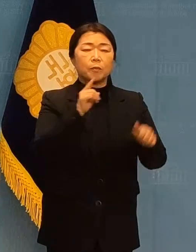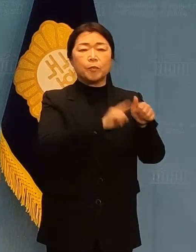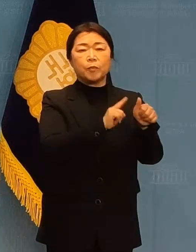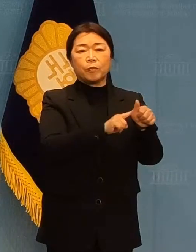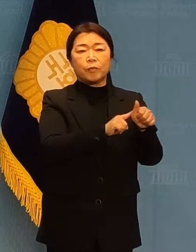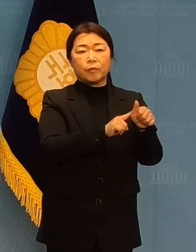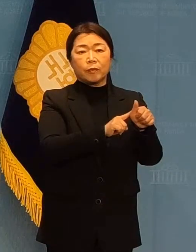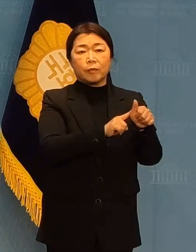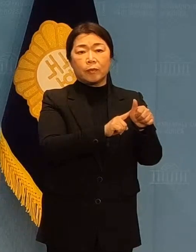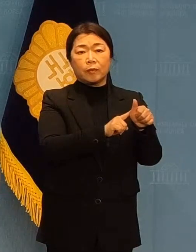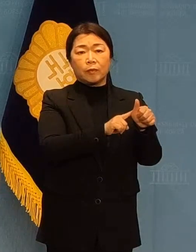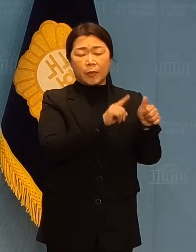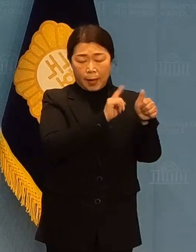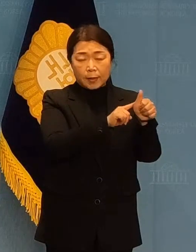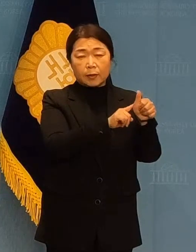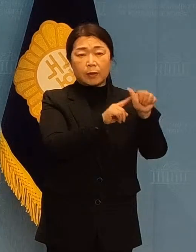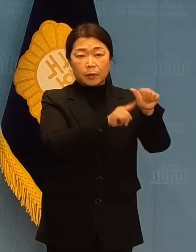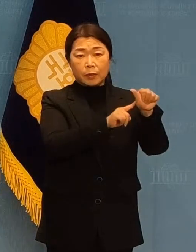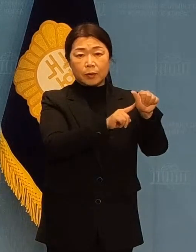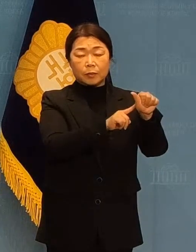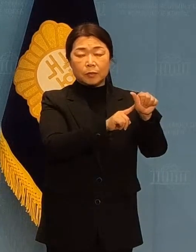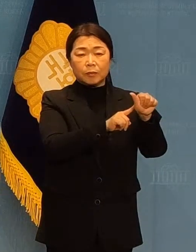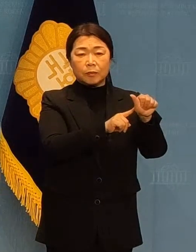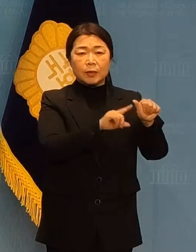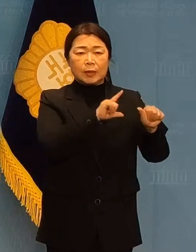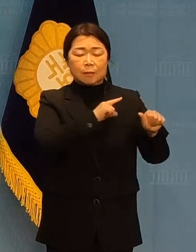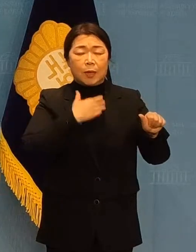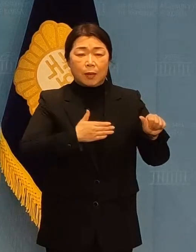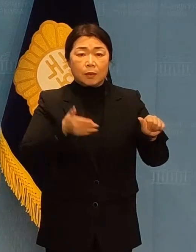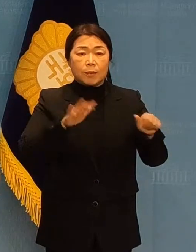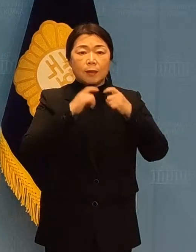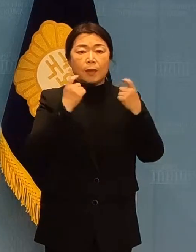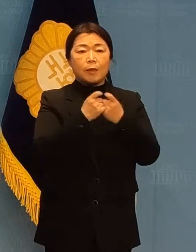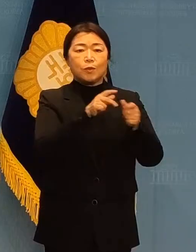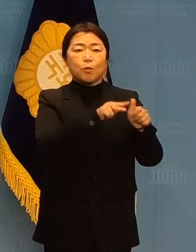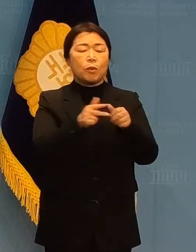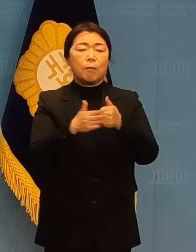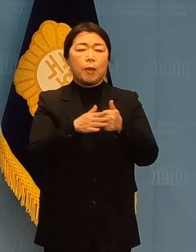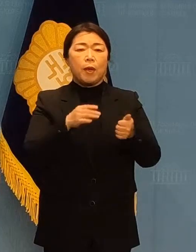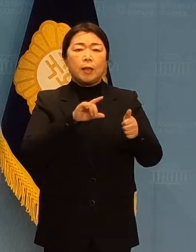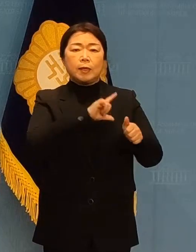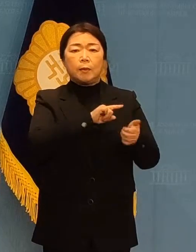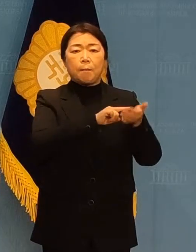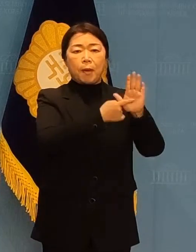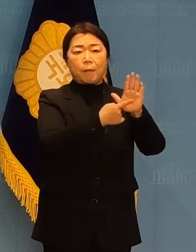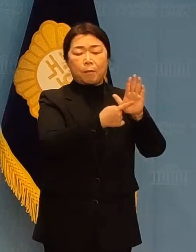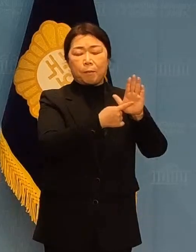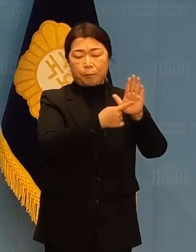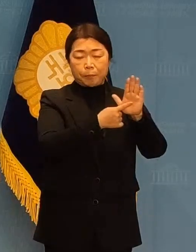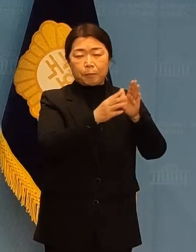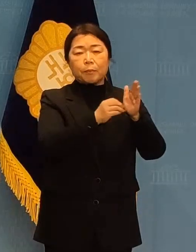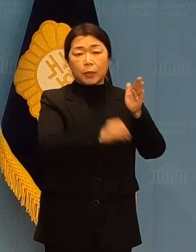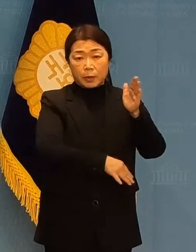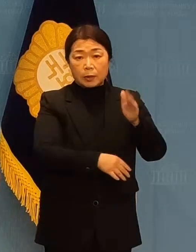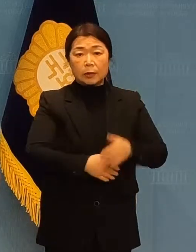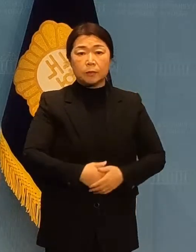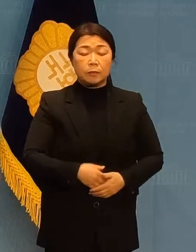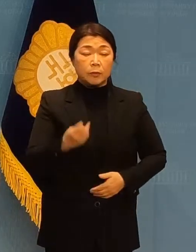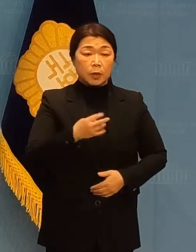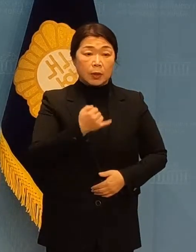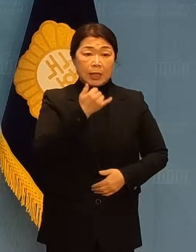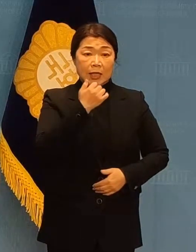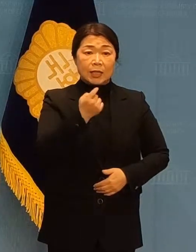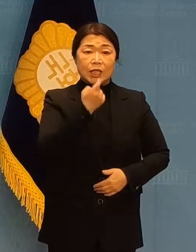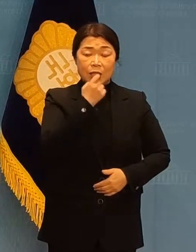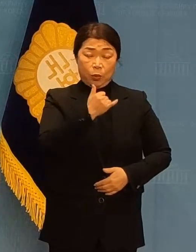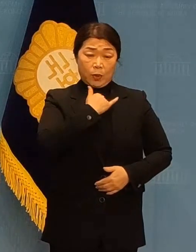있지만 개인정보 보호를 위해 말하지 않겠습니다. 또 하얀 와이셔츠를 입은